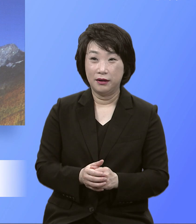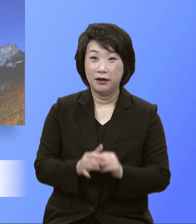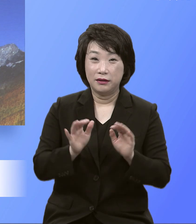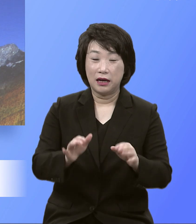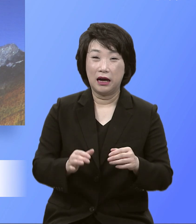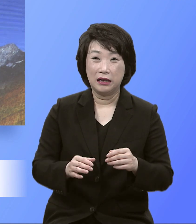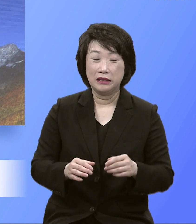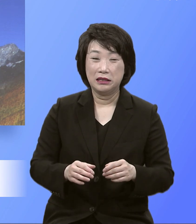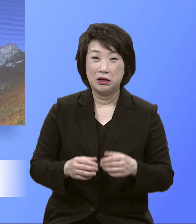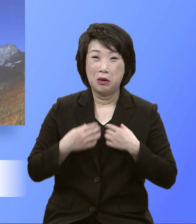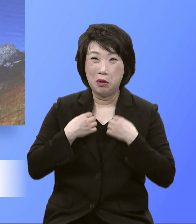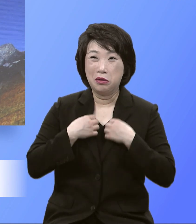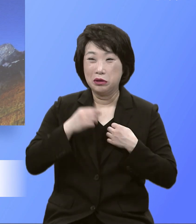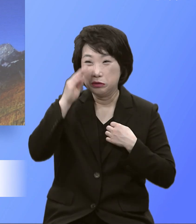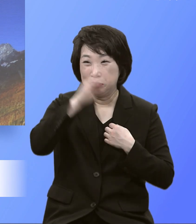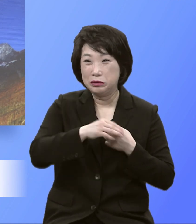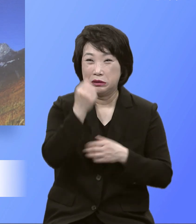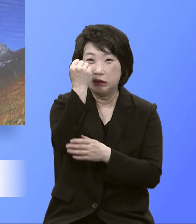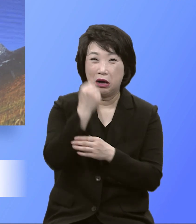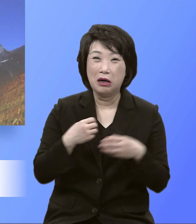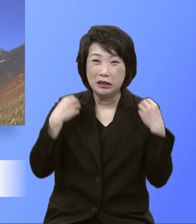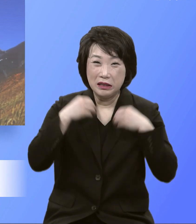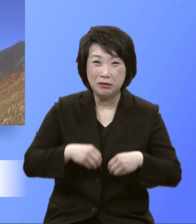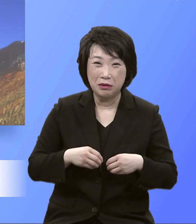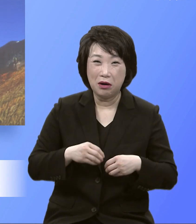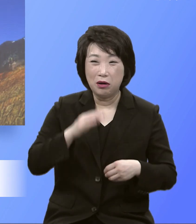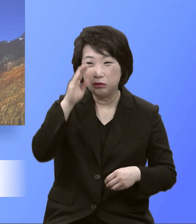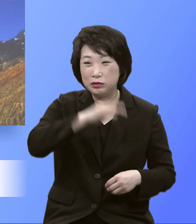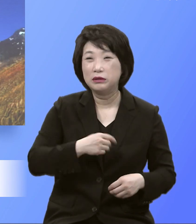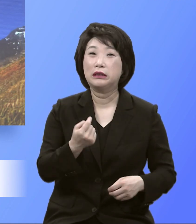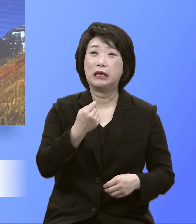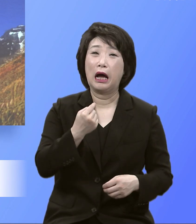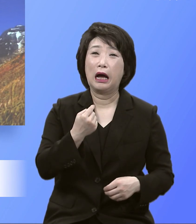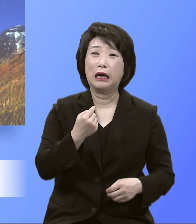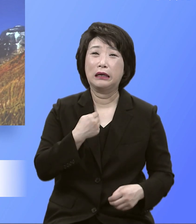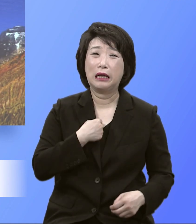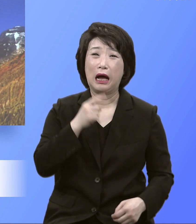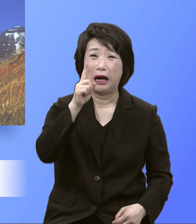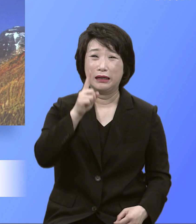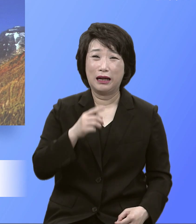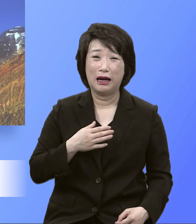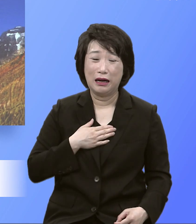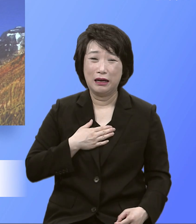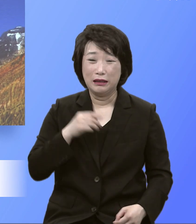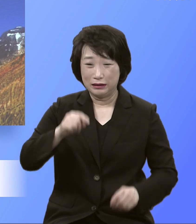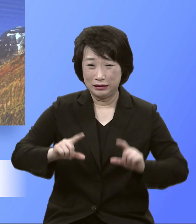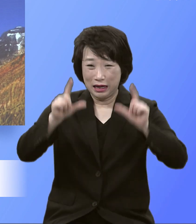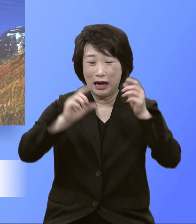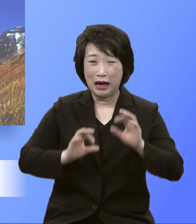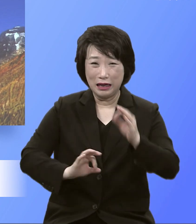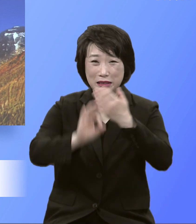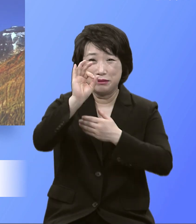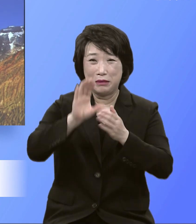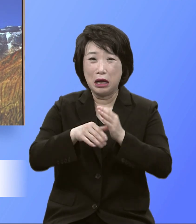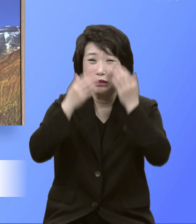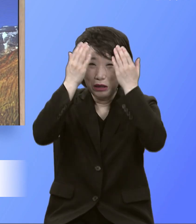그냥 메리아트 찢어진 거 있고 남는 사람이 나요. 그날 아침에 세수도 않고